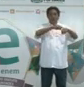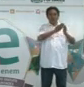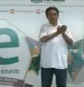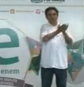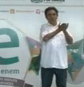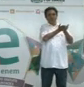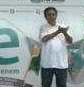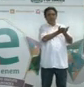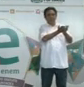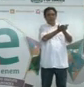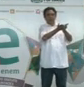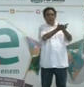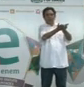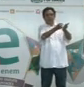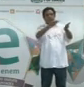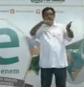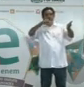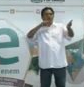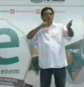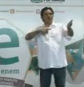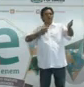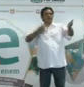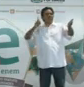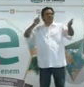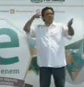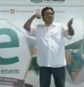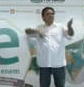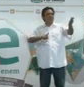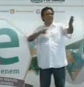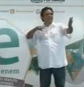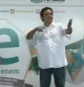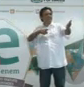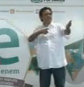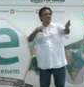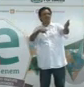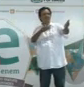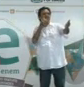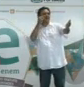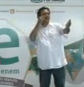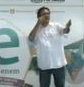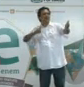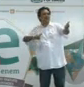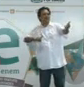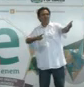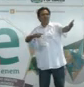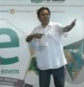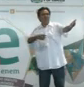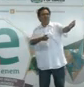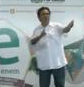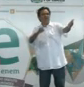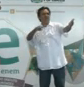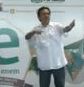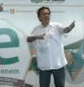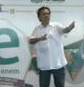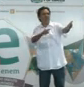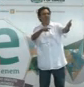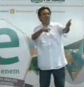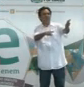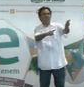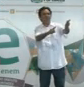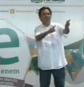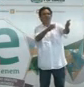navio sai, já vai longe, Moema mergulha e nada e tenta chegar perto do barco para ir junto